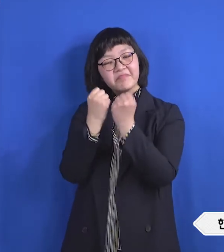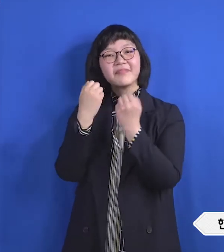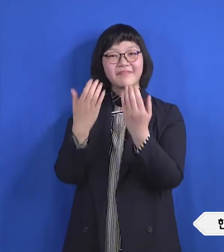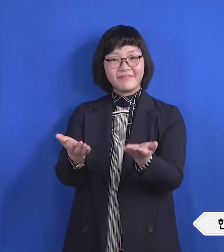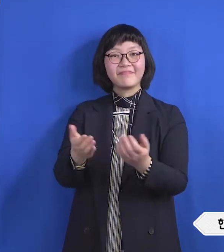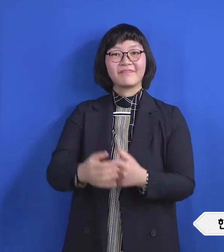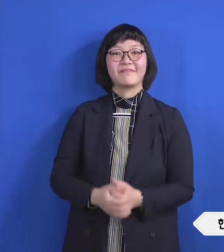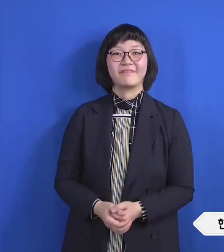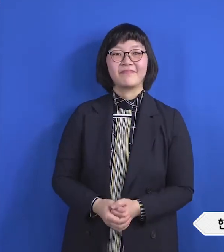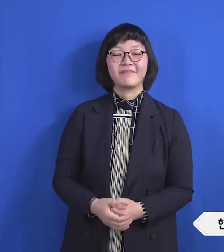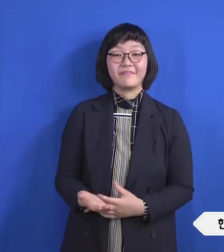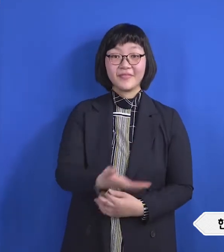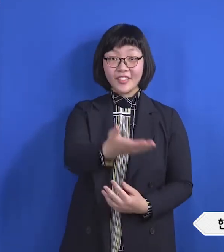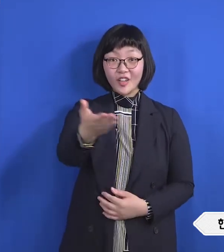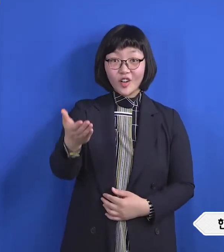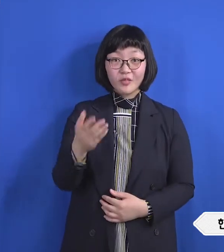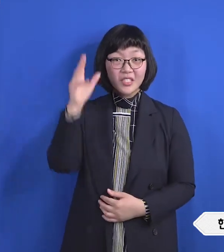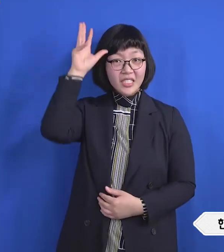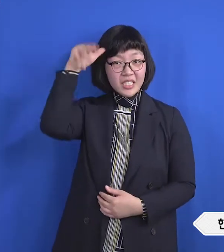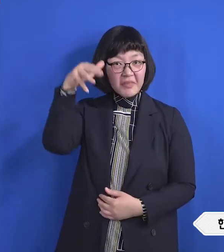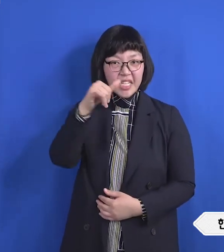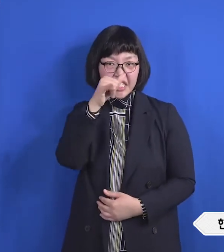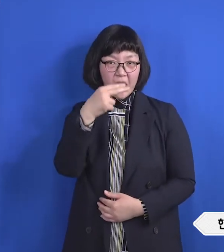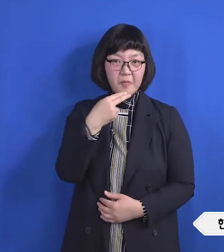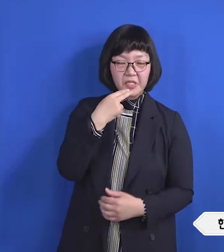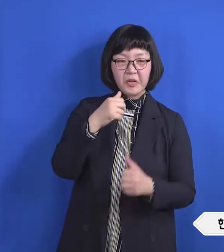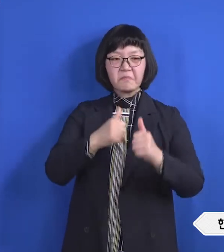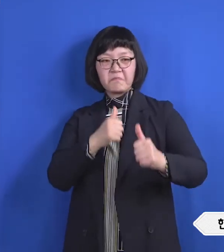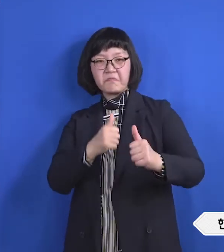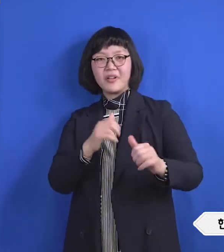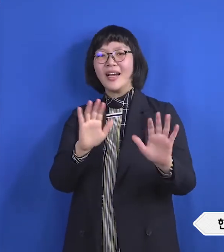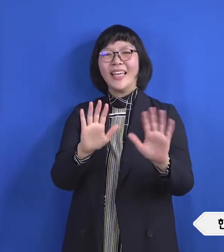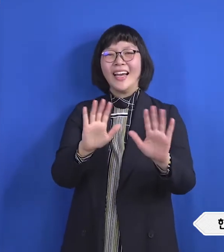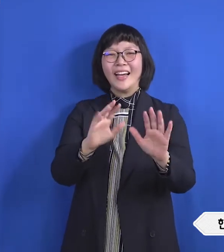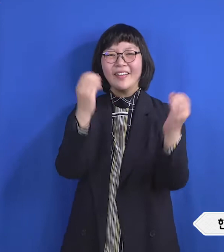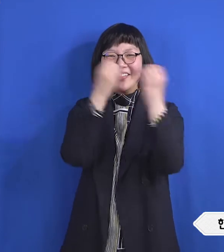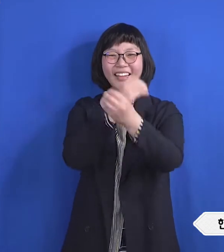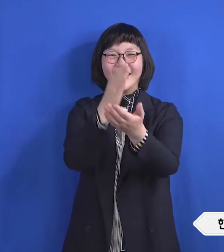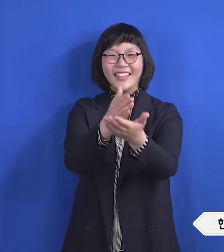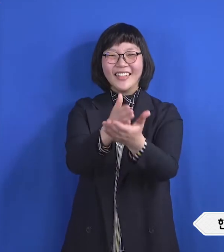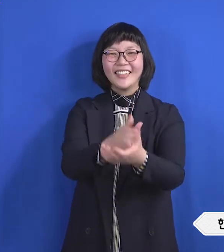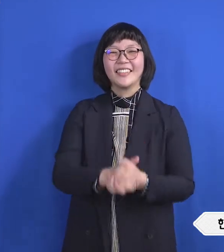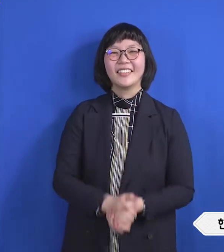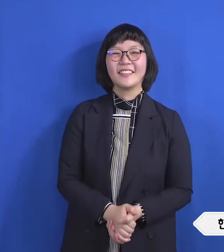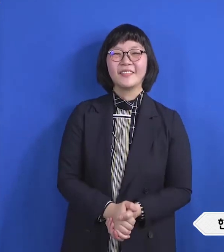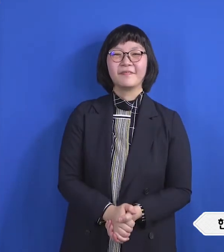시켜드리는 것입니다. 여러분이 치매가 있는지 없는지 테스트하기 위한 것이 아닙니다.